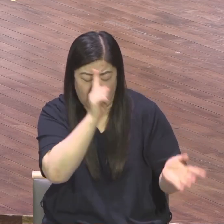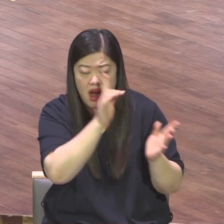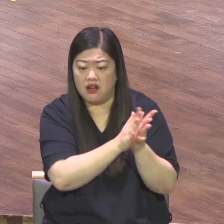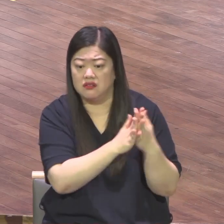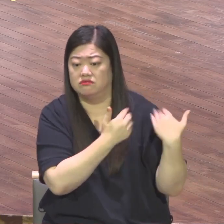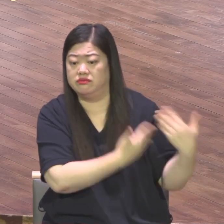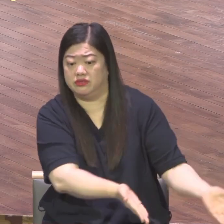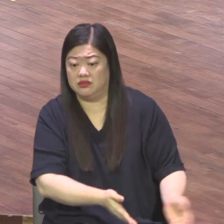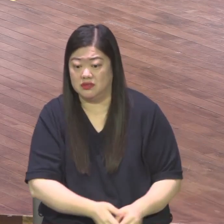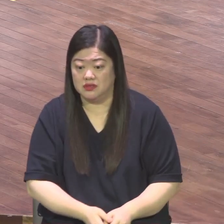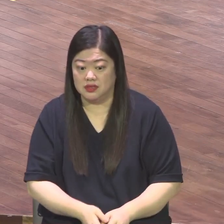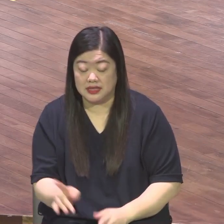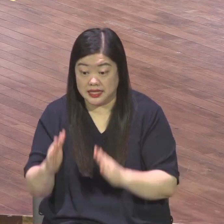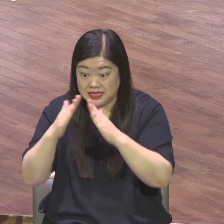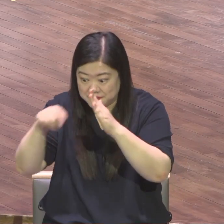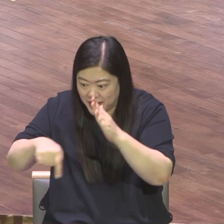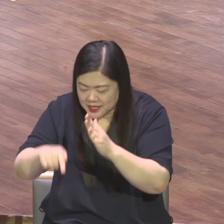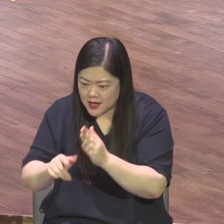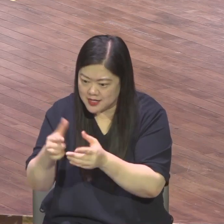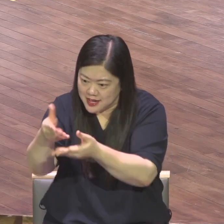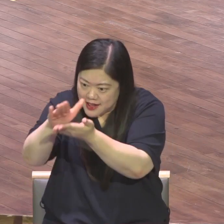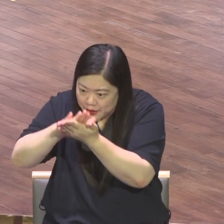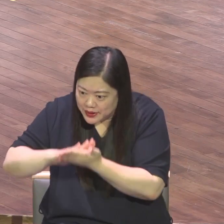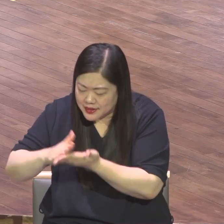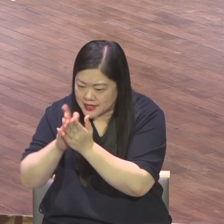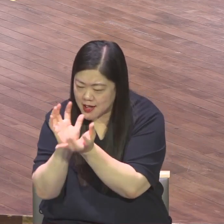부정적 저절로 나와. 저절로